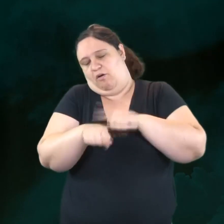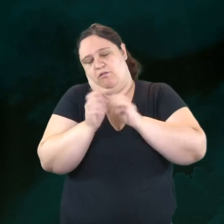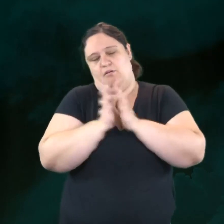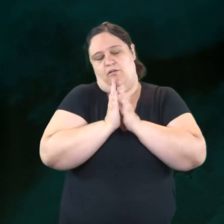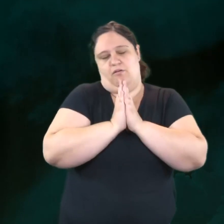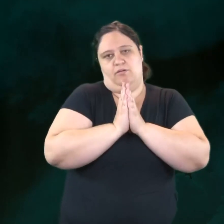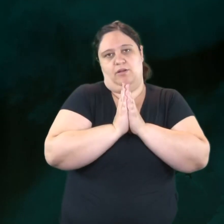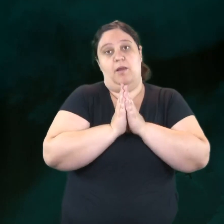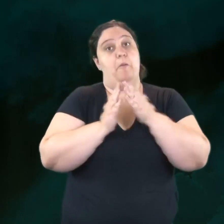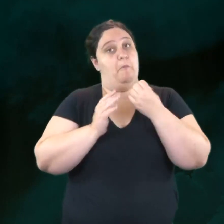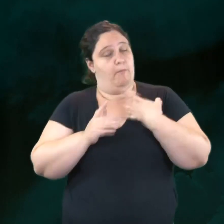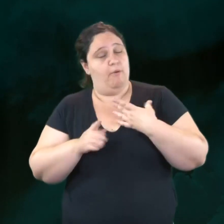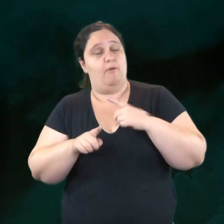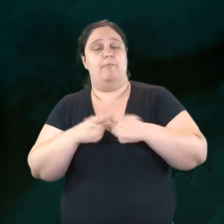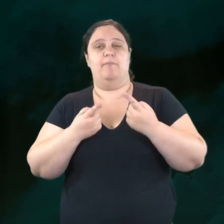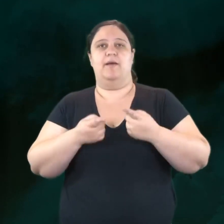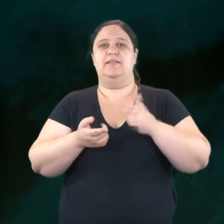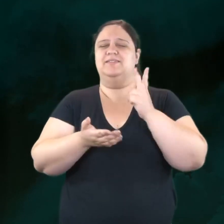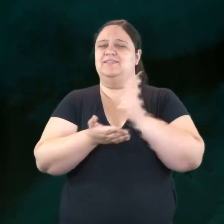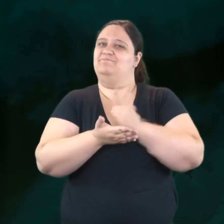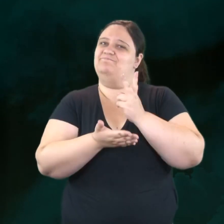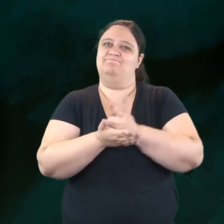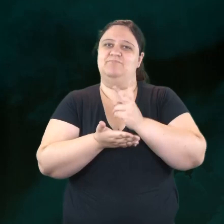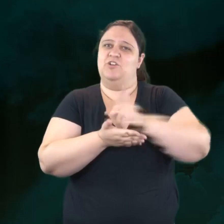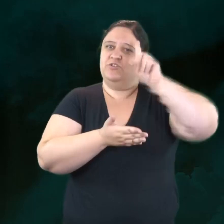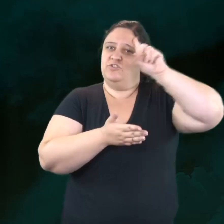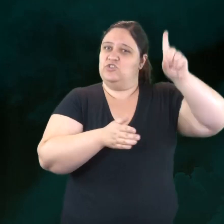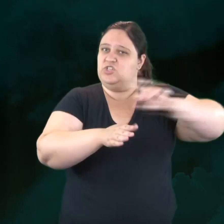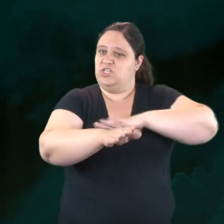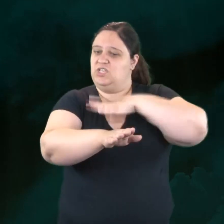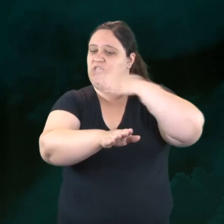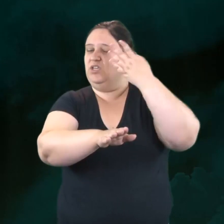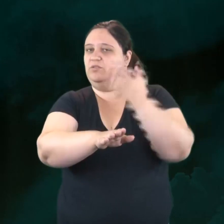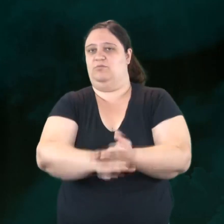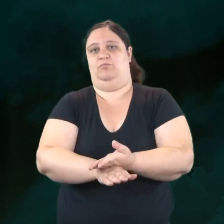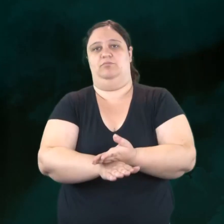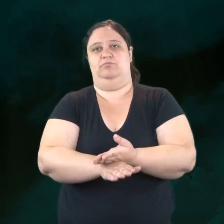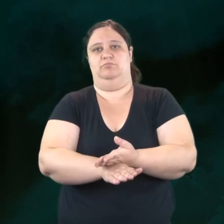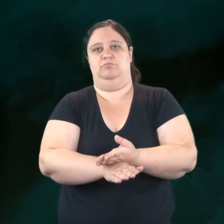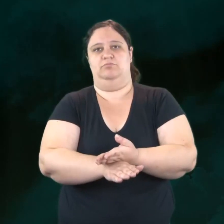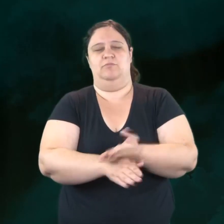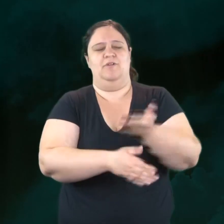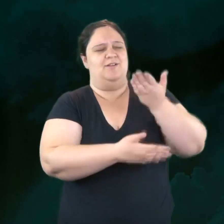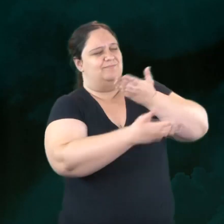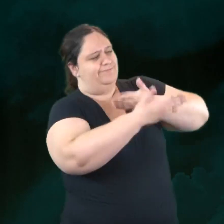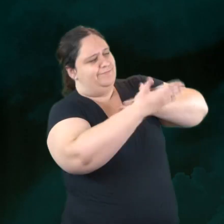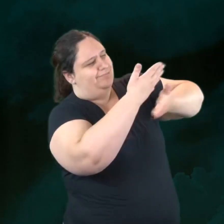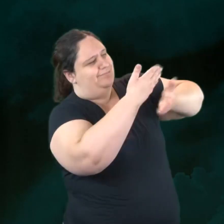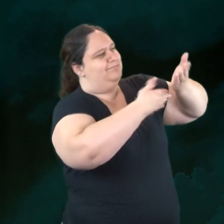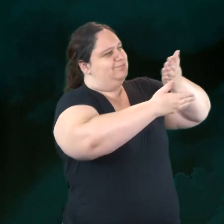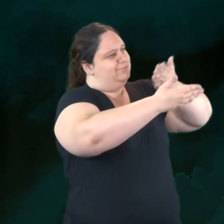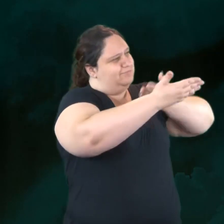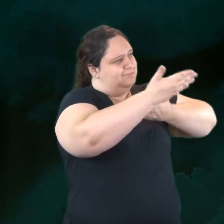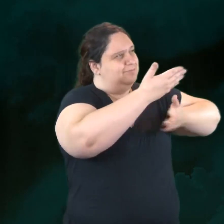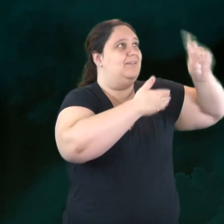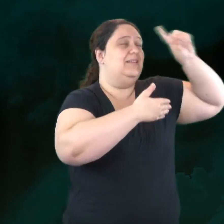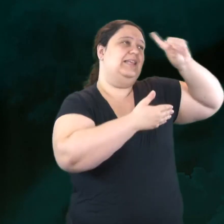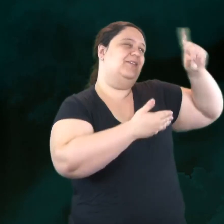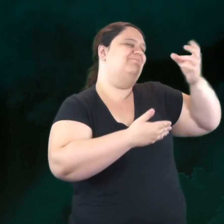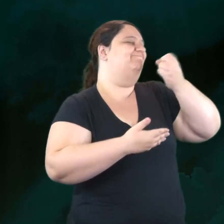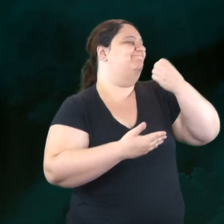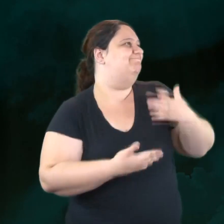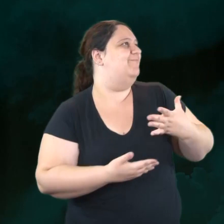isso é bom, isso tem que ser feito. Mas todo o tempo procura estar conversando com Deus. Viva em comunhão com Ele